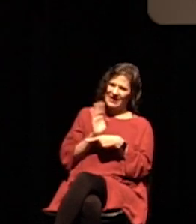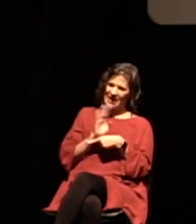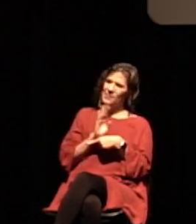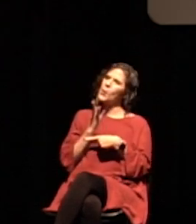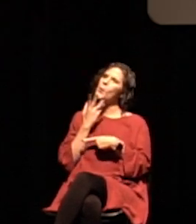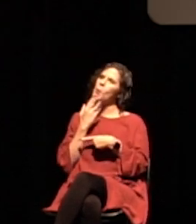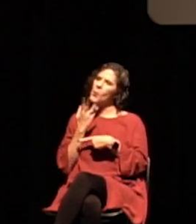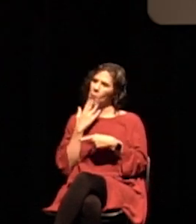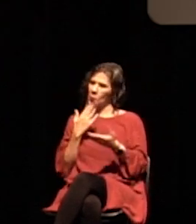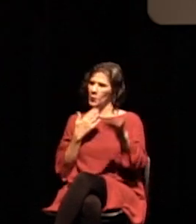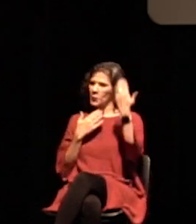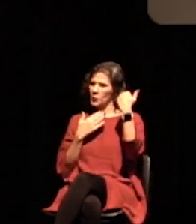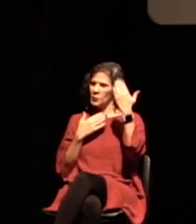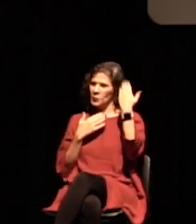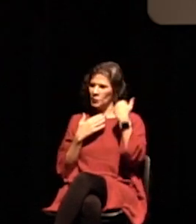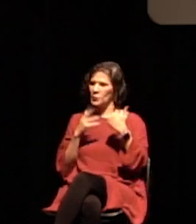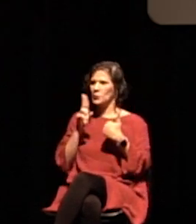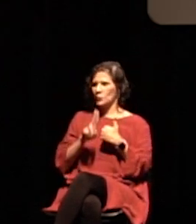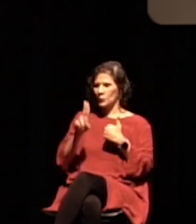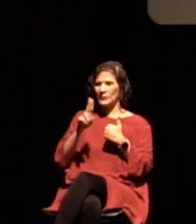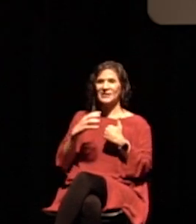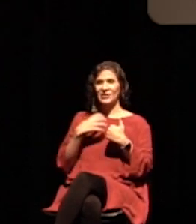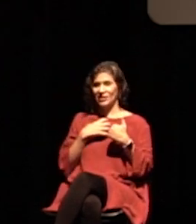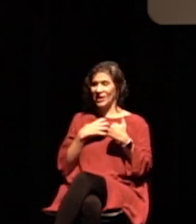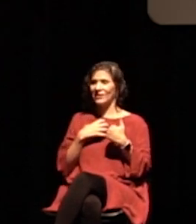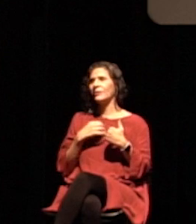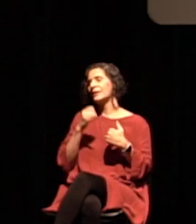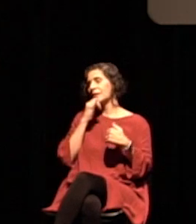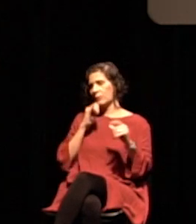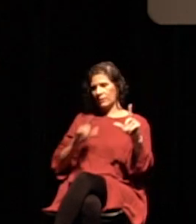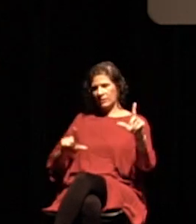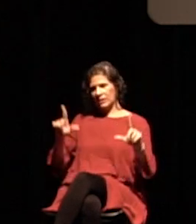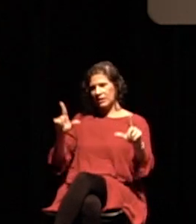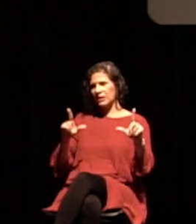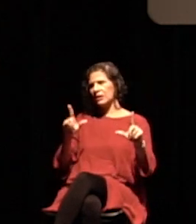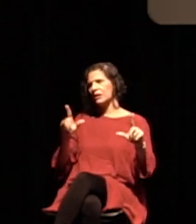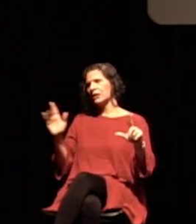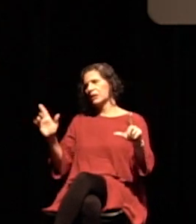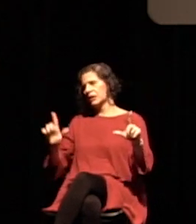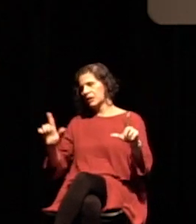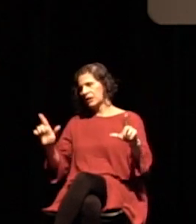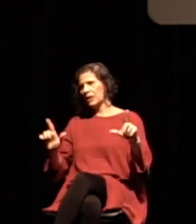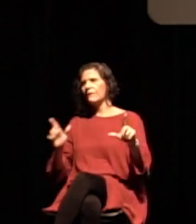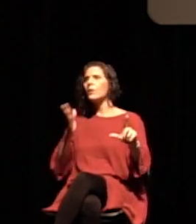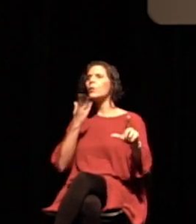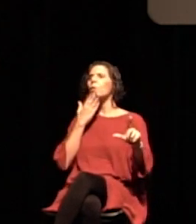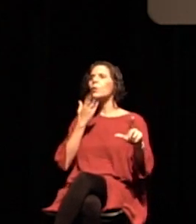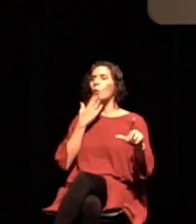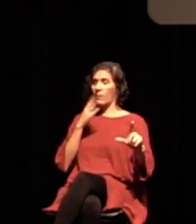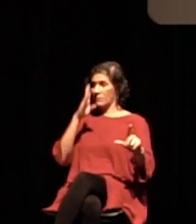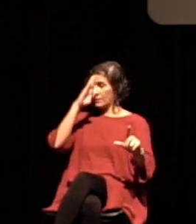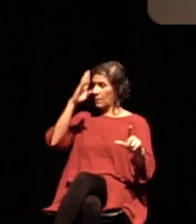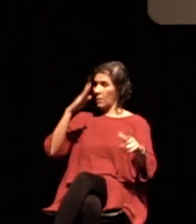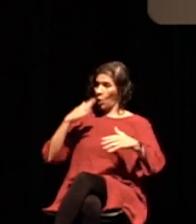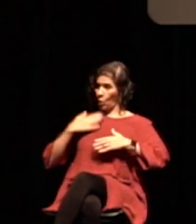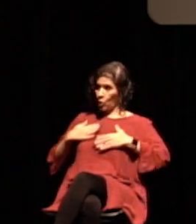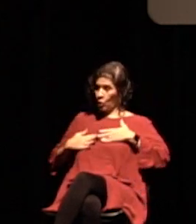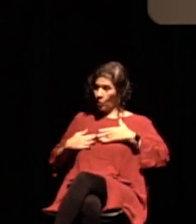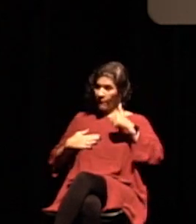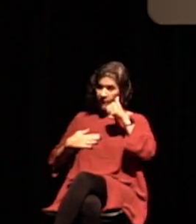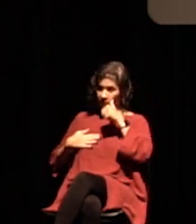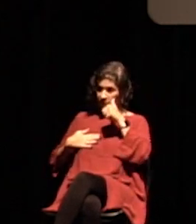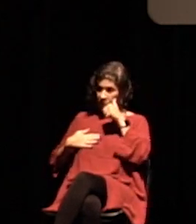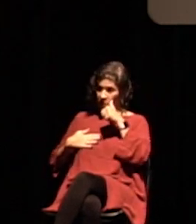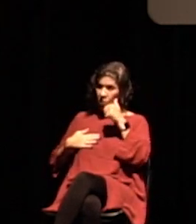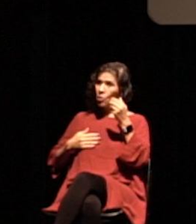anterior. Mas acho que há muito a cor como a televisão, a cor, sobretudo quando se lida com o corpo feminino,